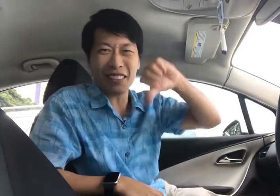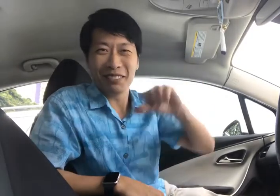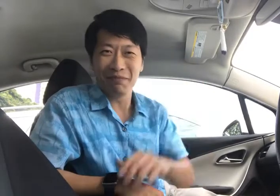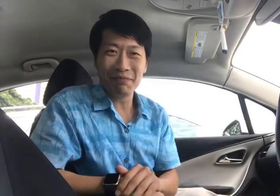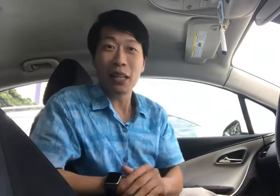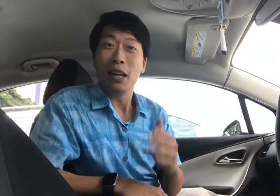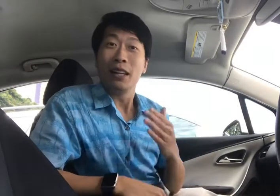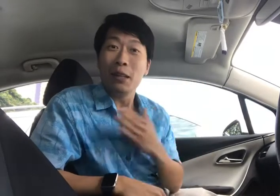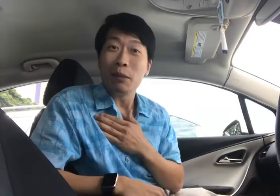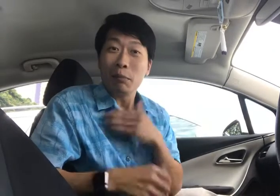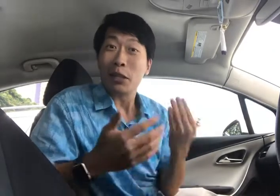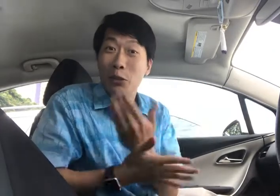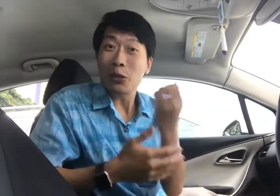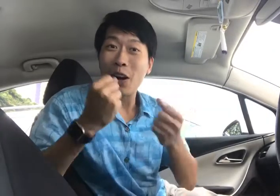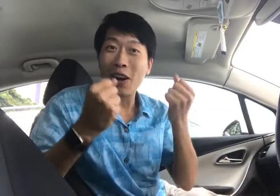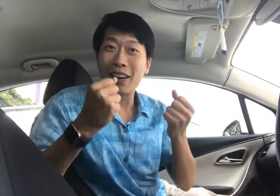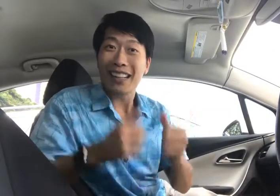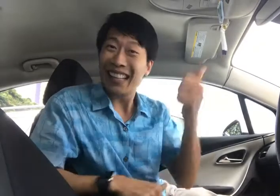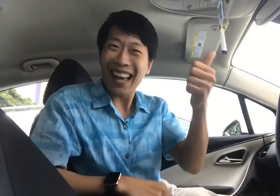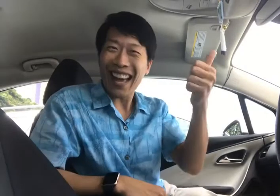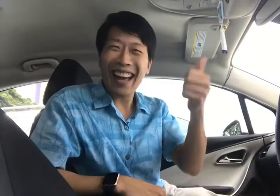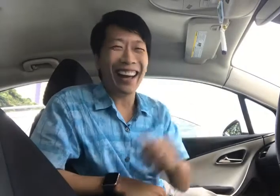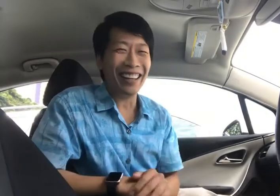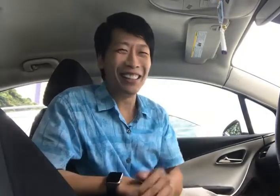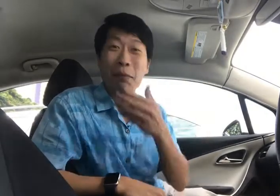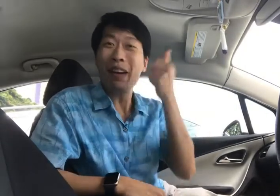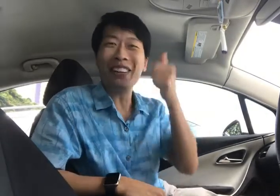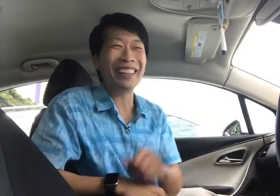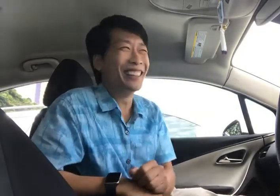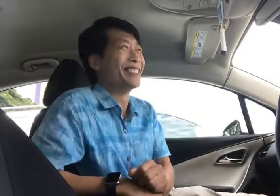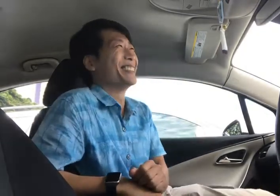sucked. My new car, yeah, better.